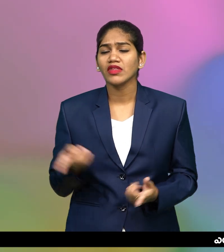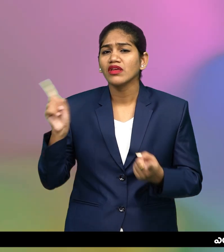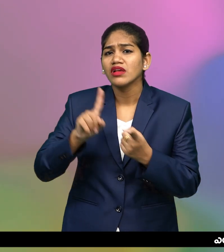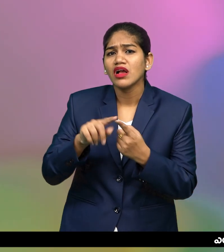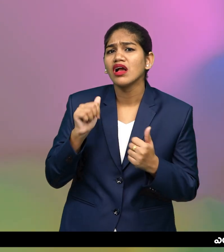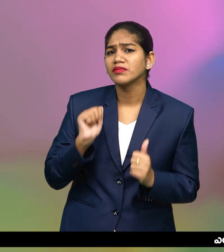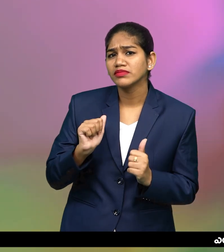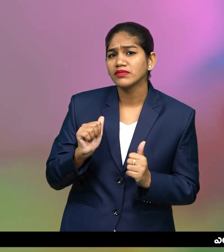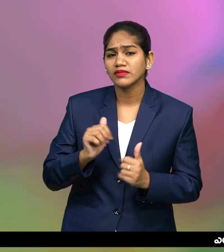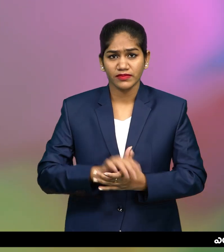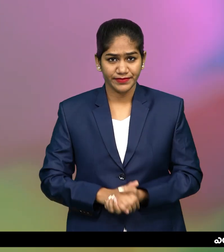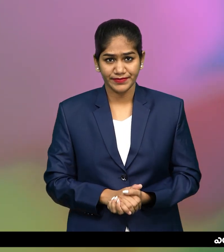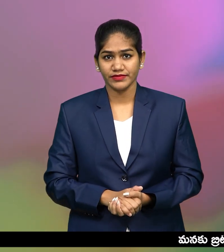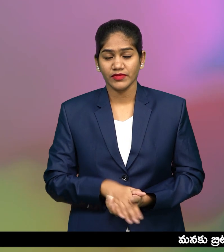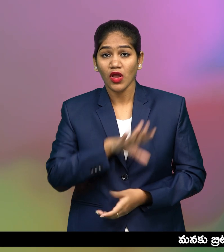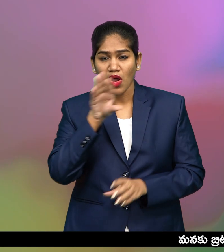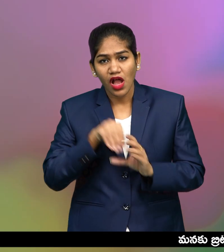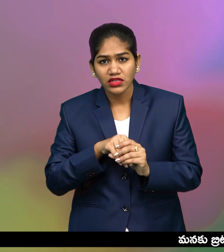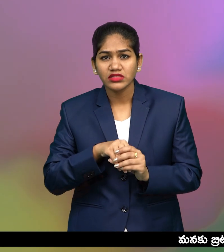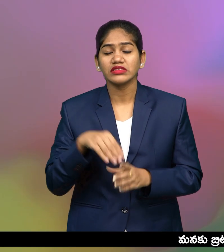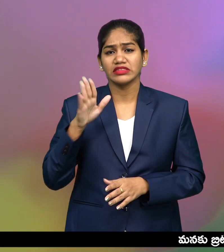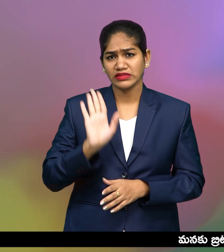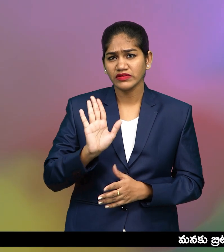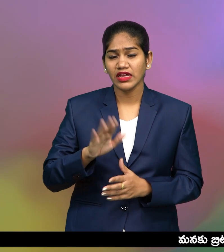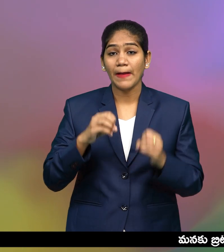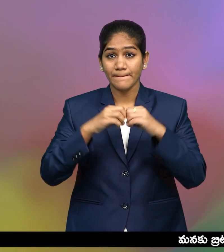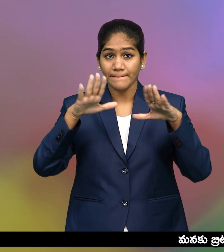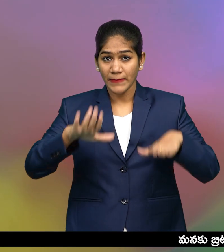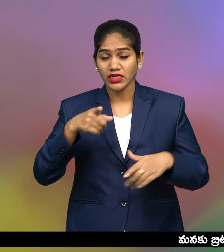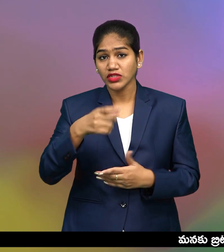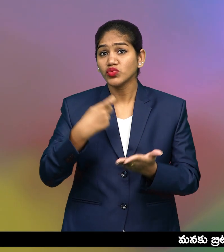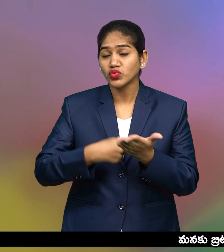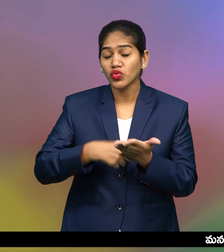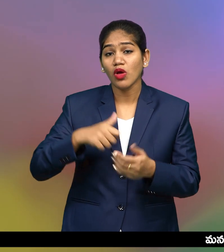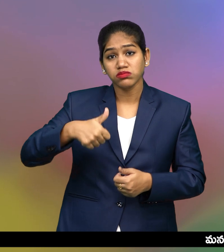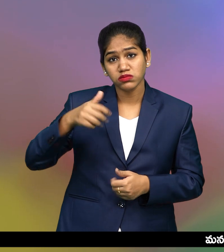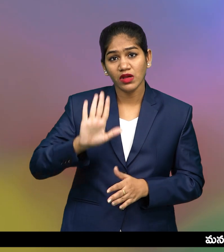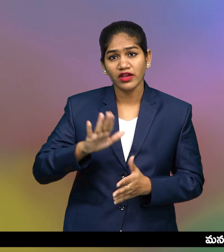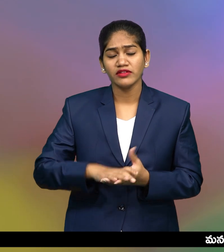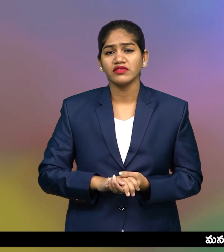ఇది ఎందుకు జరిగింది? మనకు బ్రిటిష్ పాలకులు ఉన్నందున మనం